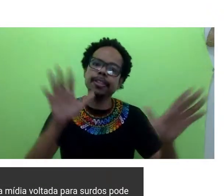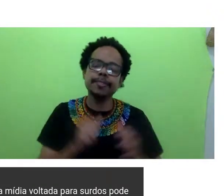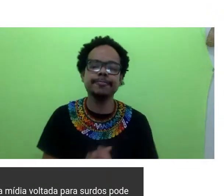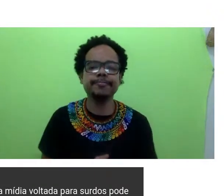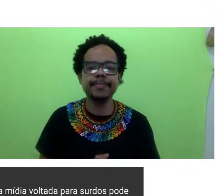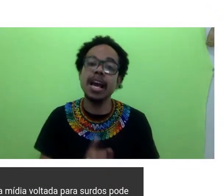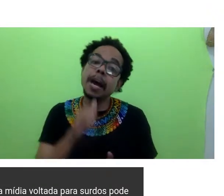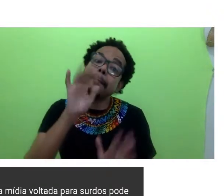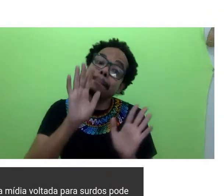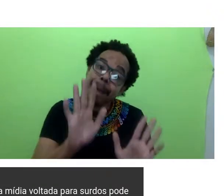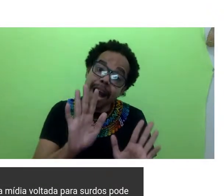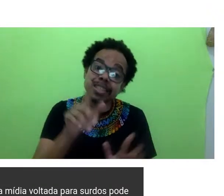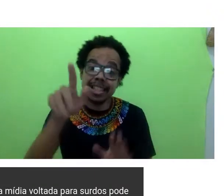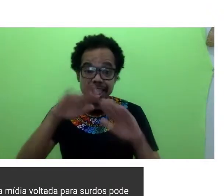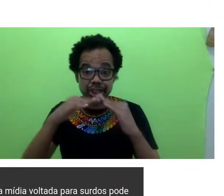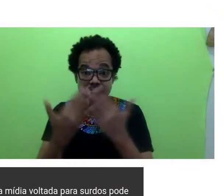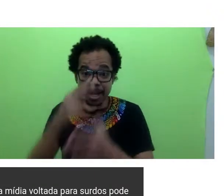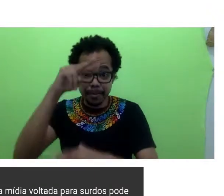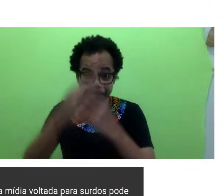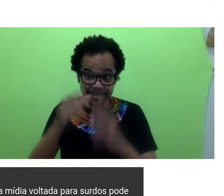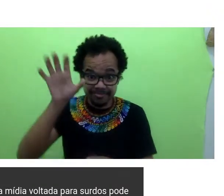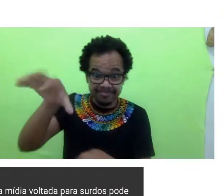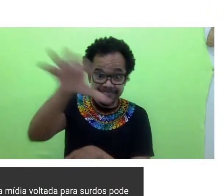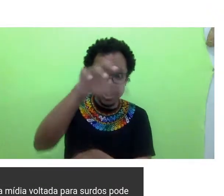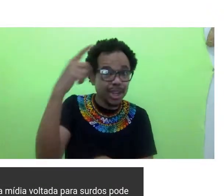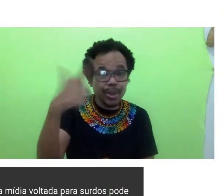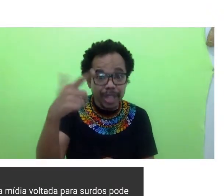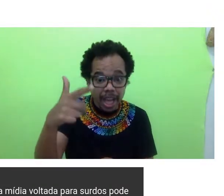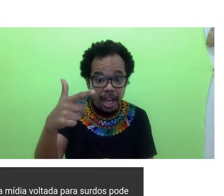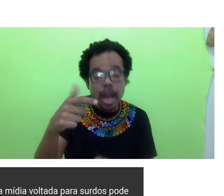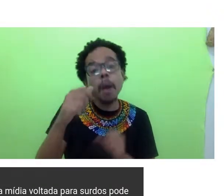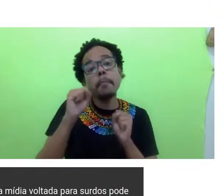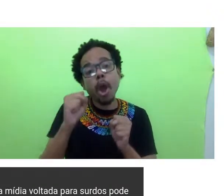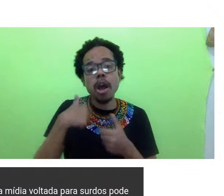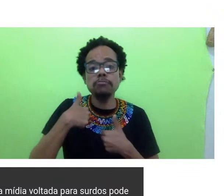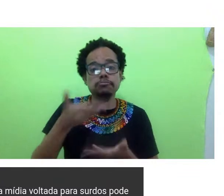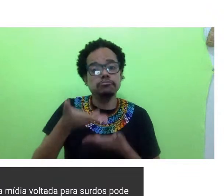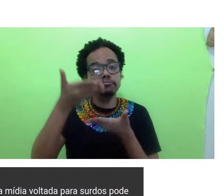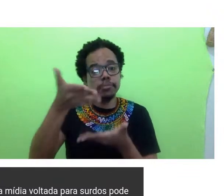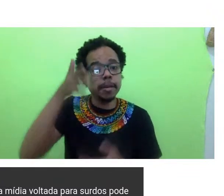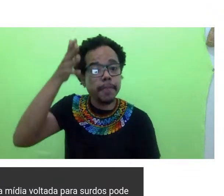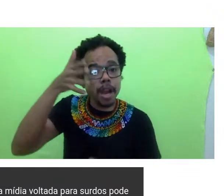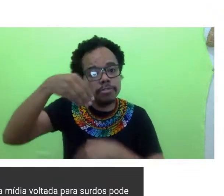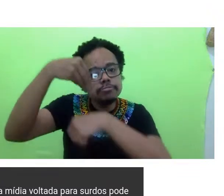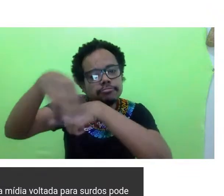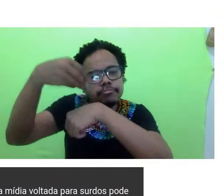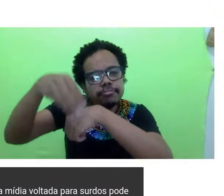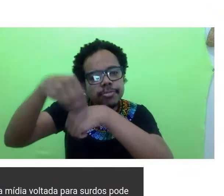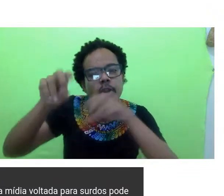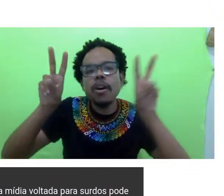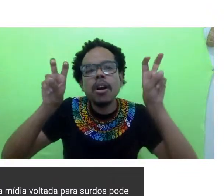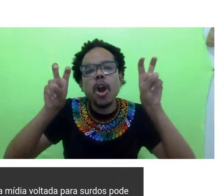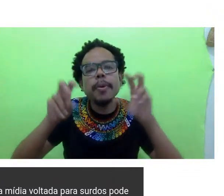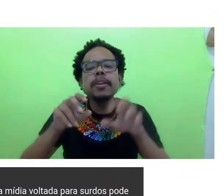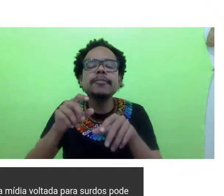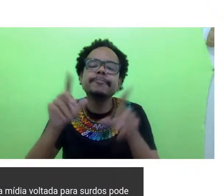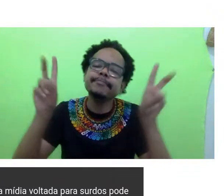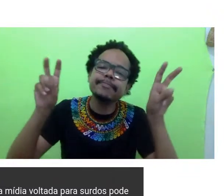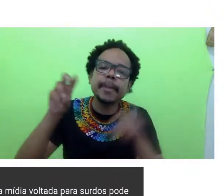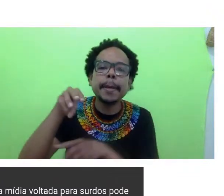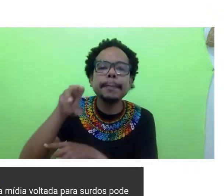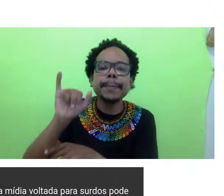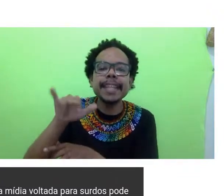para a gente está difundida em toda essa informação mas a gente sabe que é